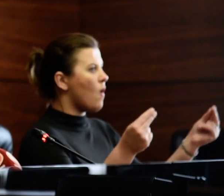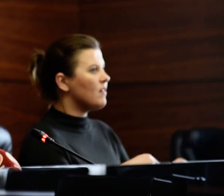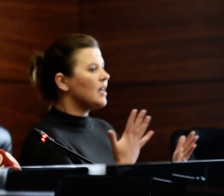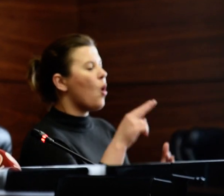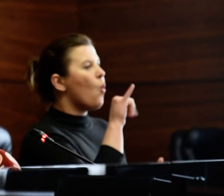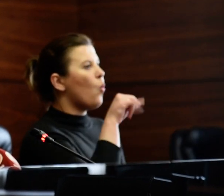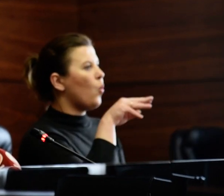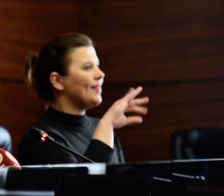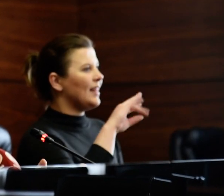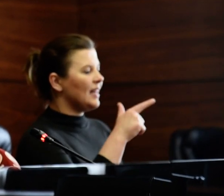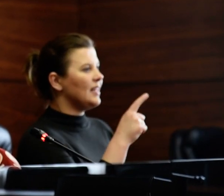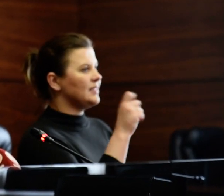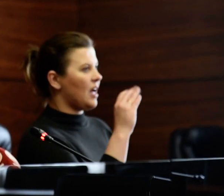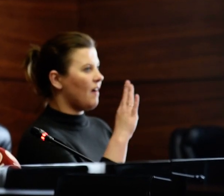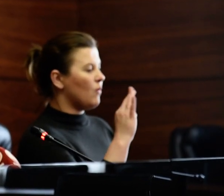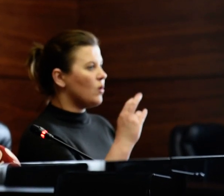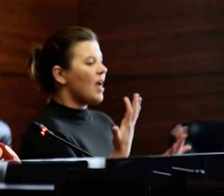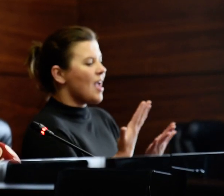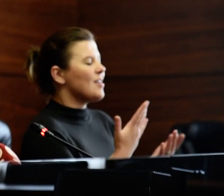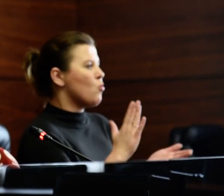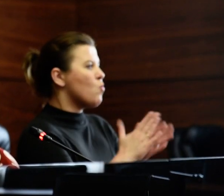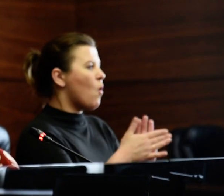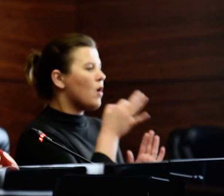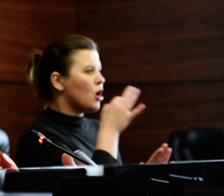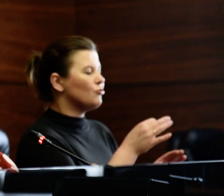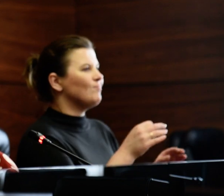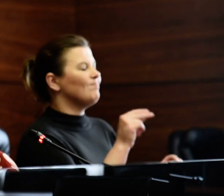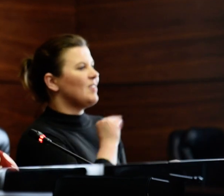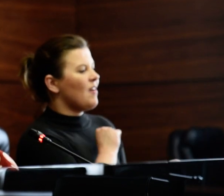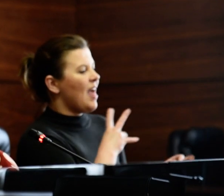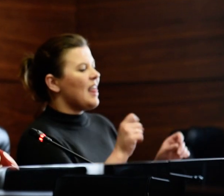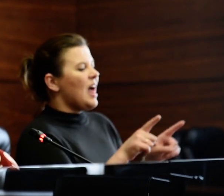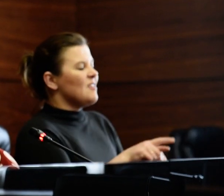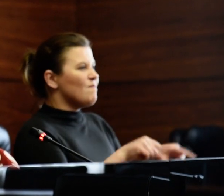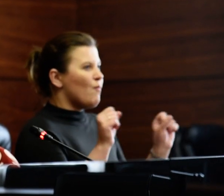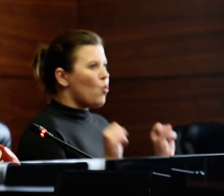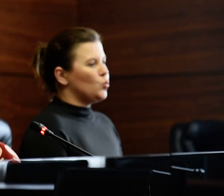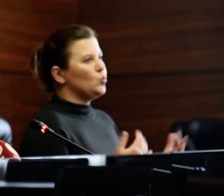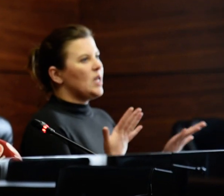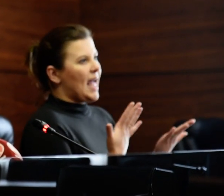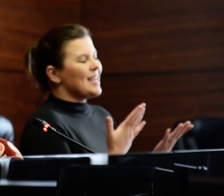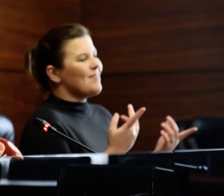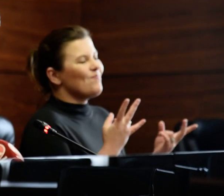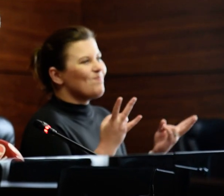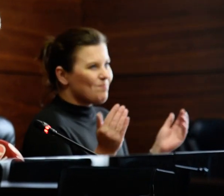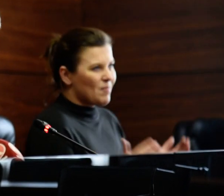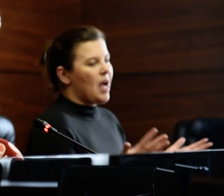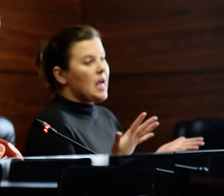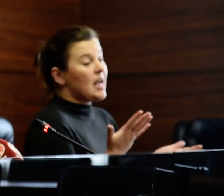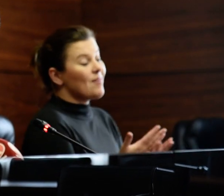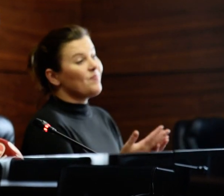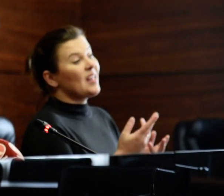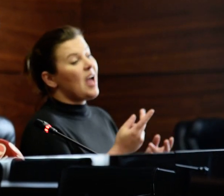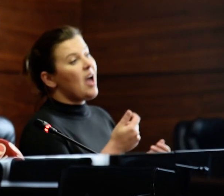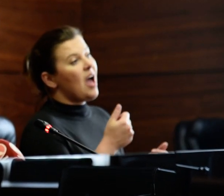ще, умовно кажучи, працюють там, на тих потужностях невеличких, які є, да, ефективно,